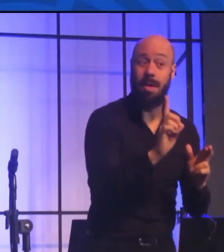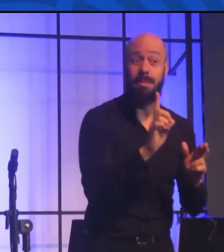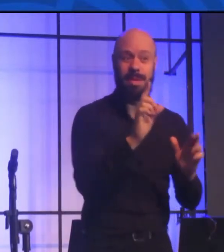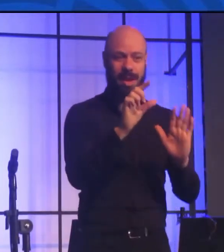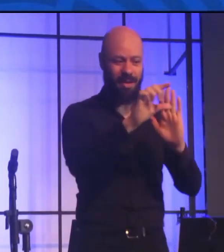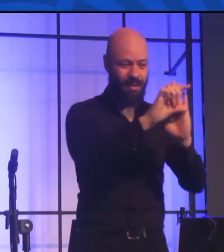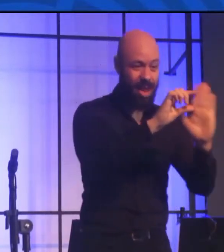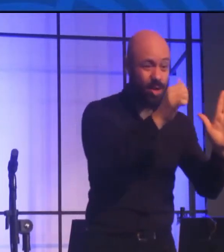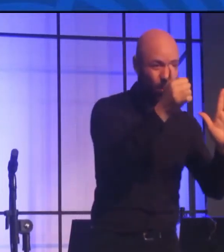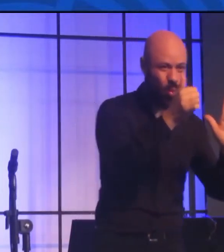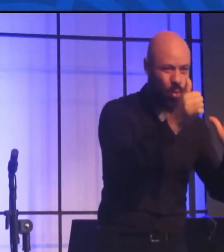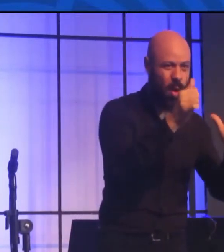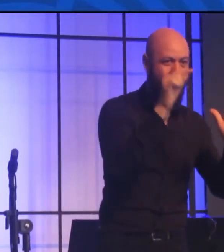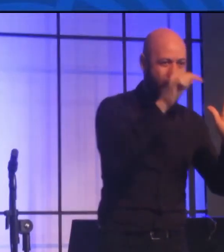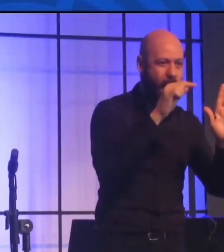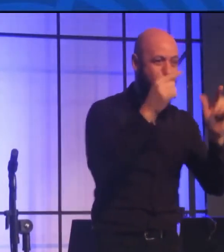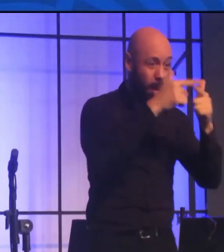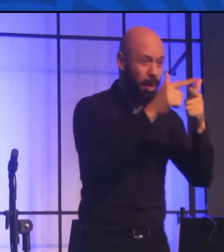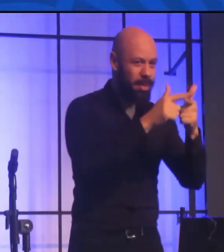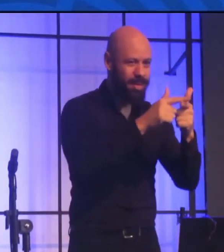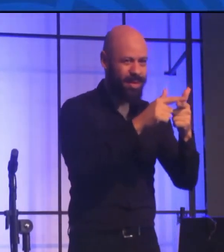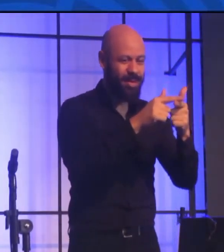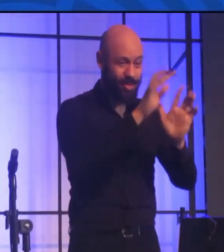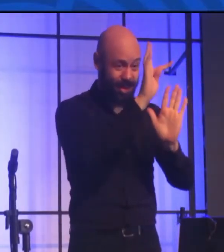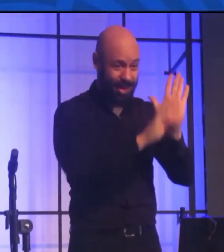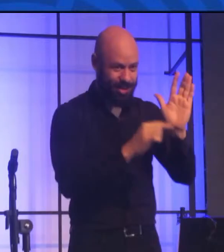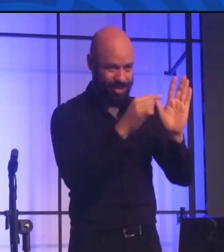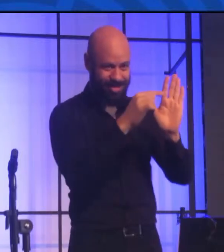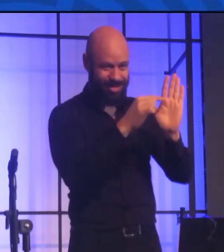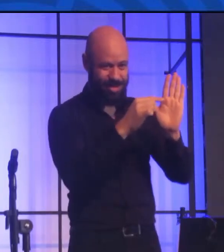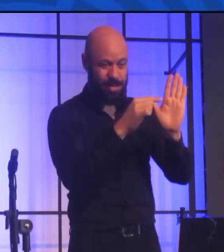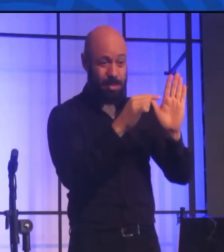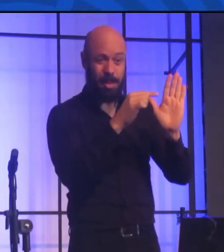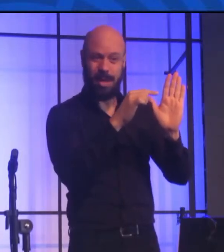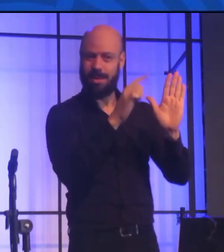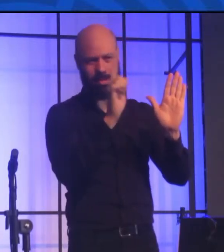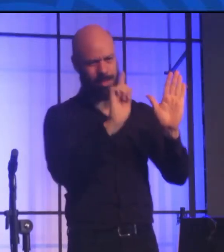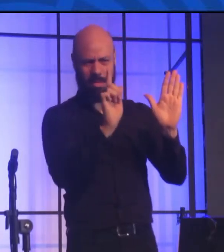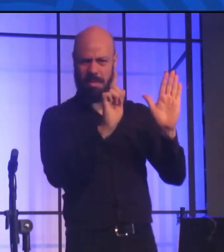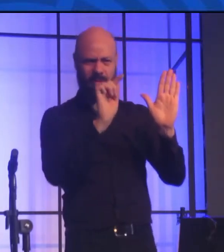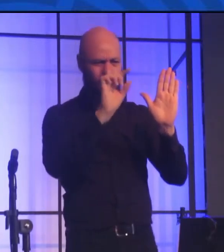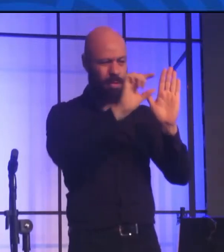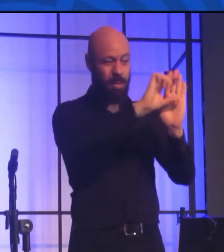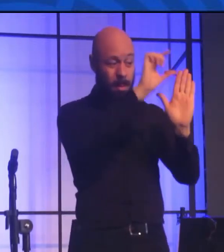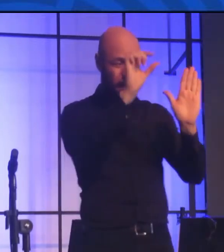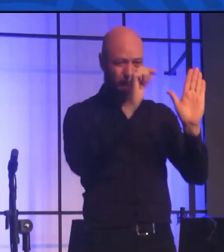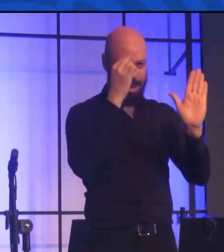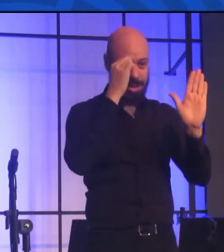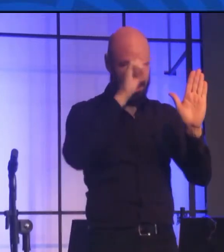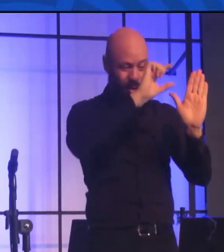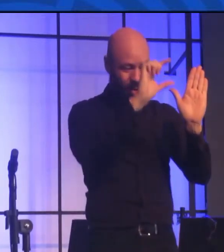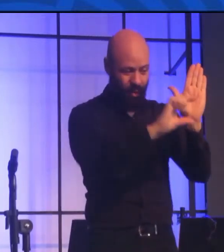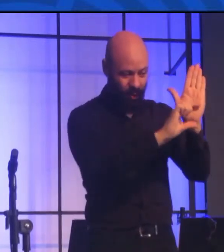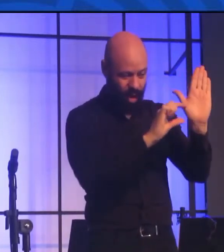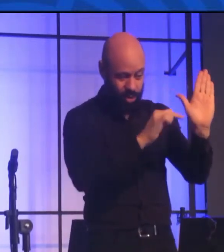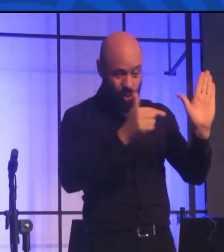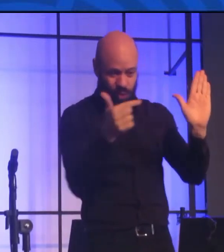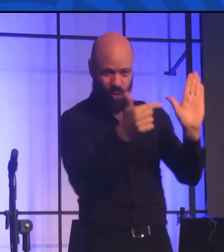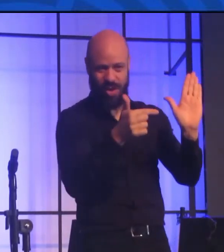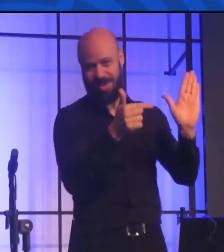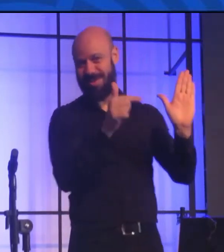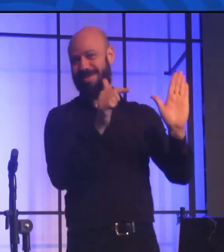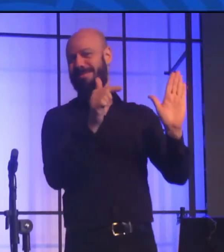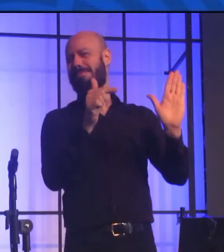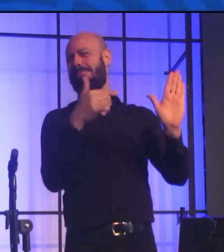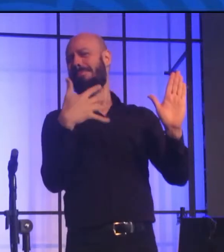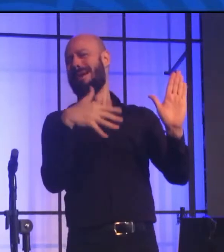1. É isso que Deus está dizendo. Porque, gente, vamos ser honestos. Muitas vezes o